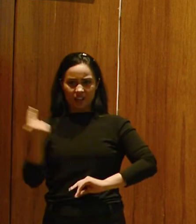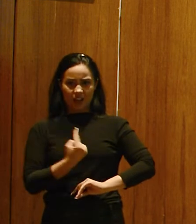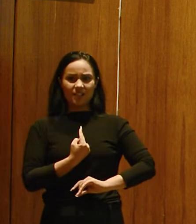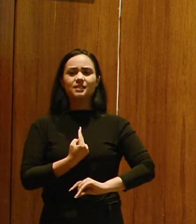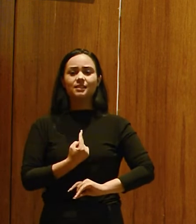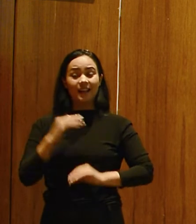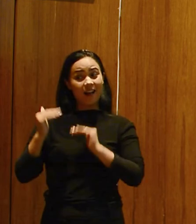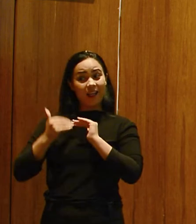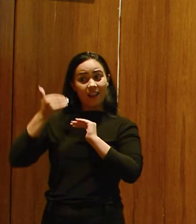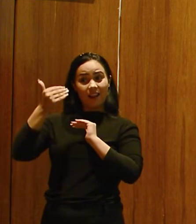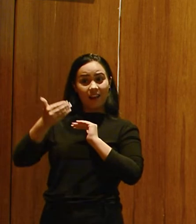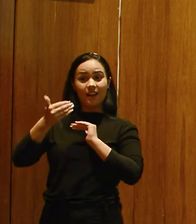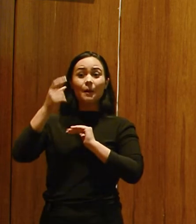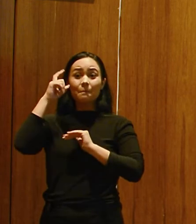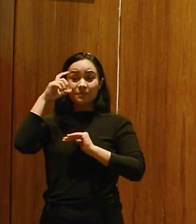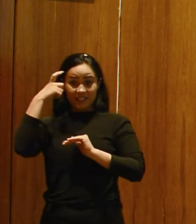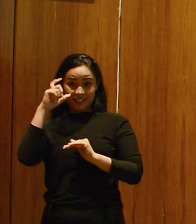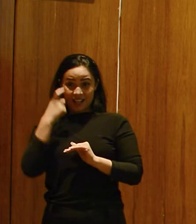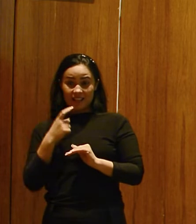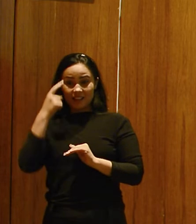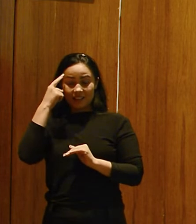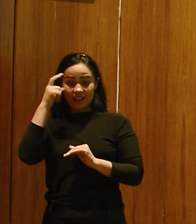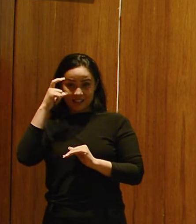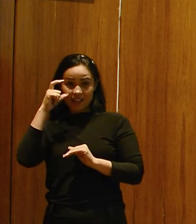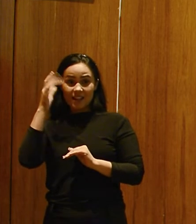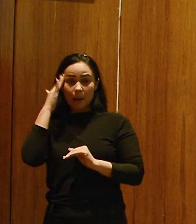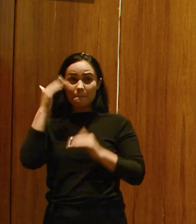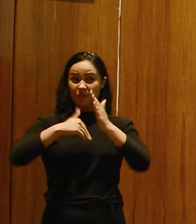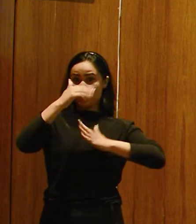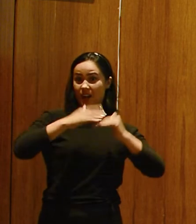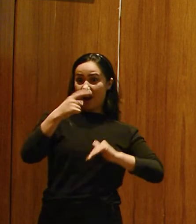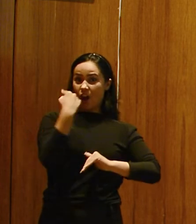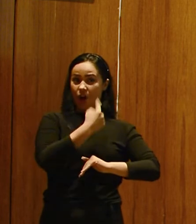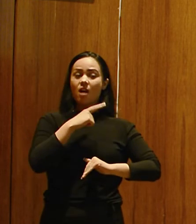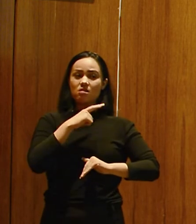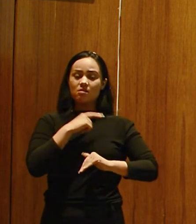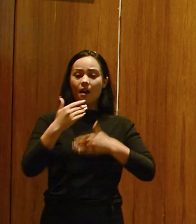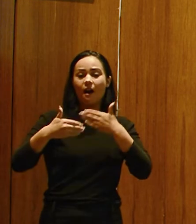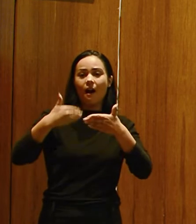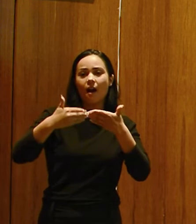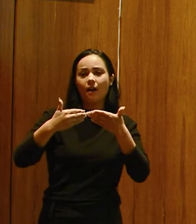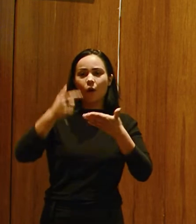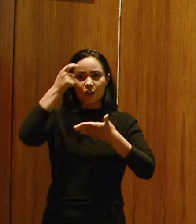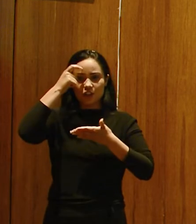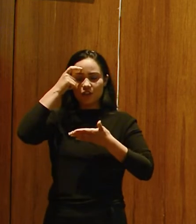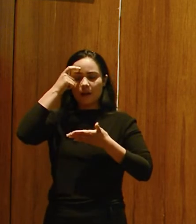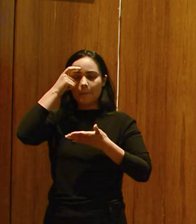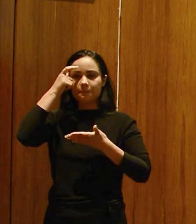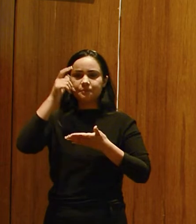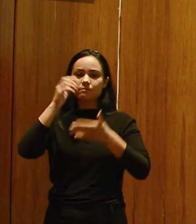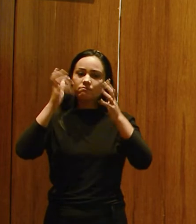além disso, seria interessante se nós, como profissionais, também realizássemos triagens cognitivas, como forma